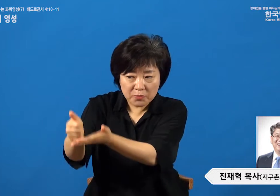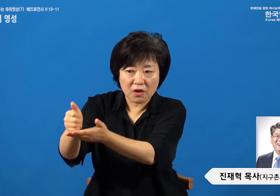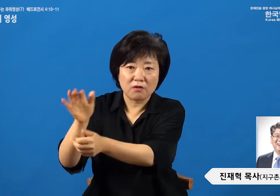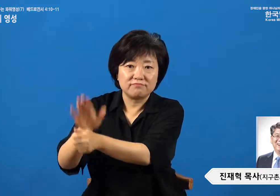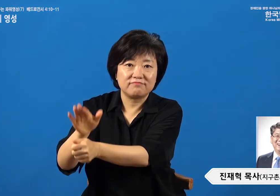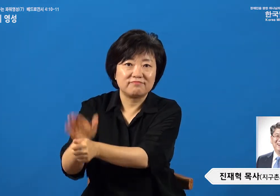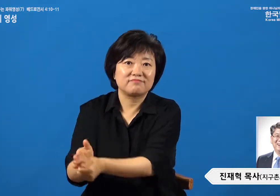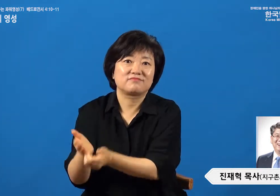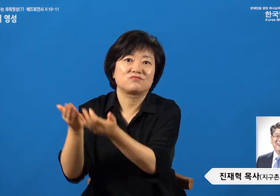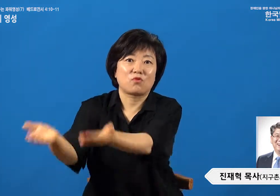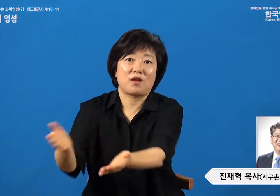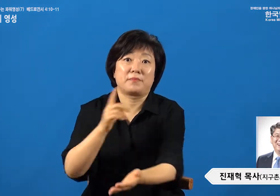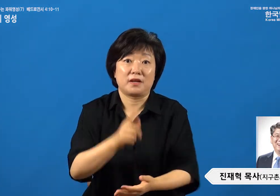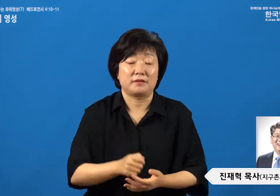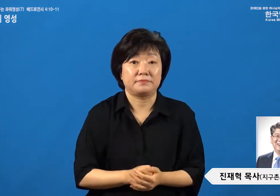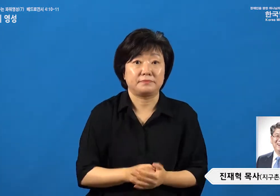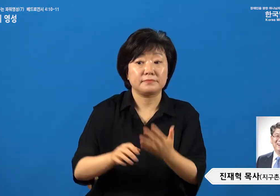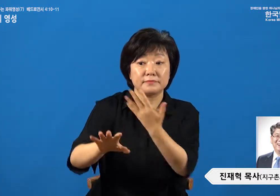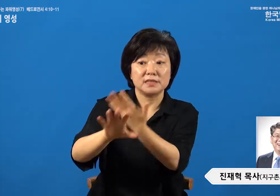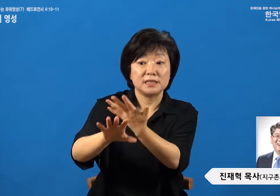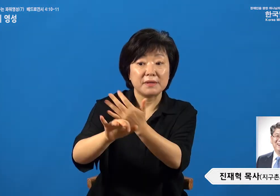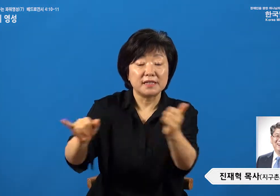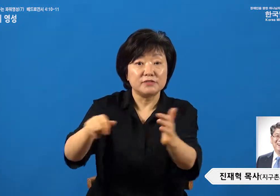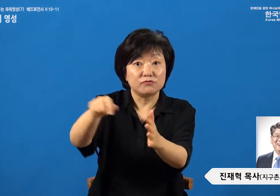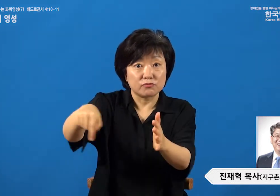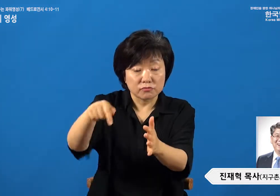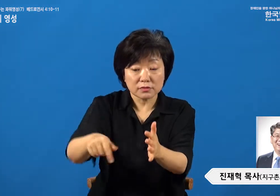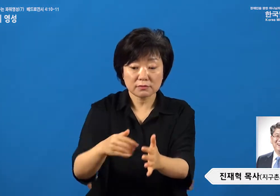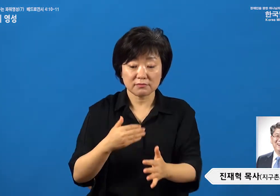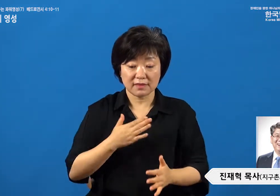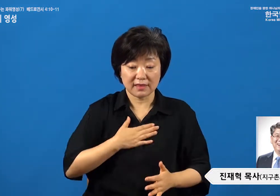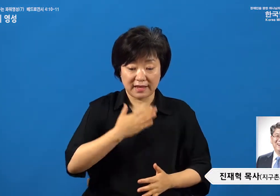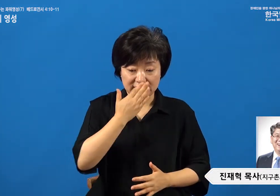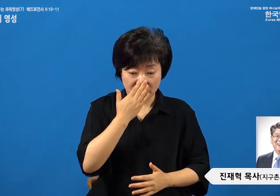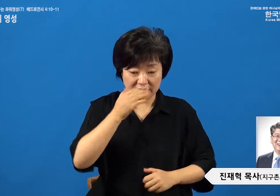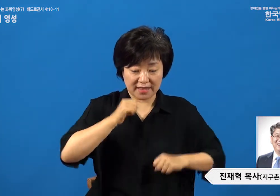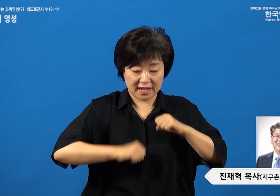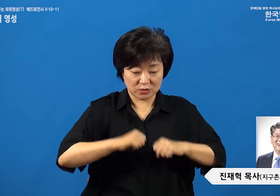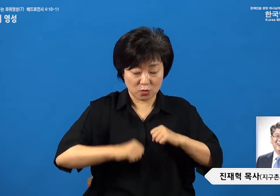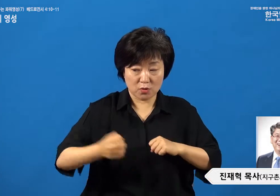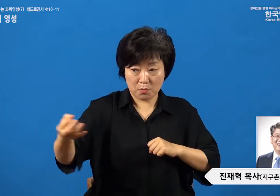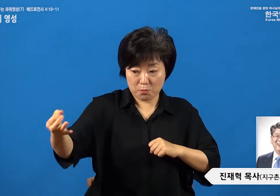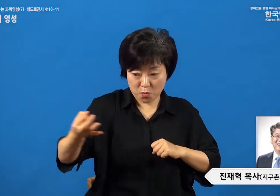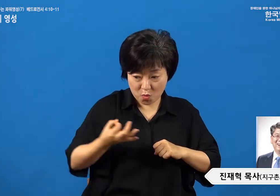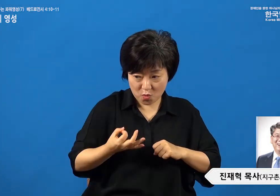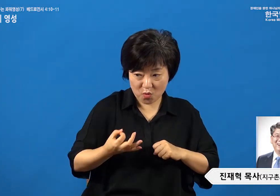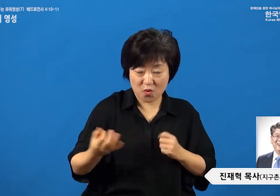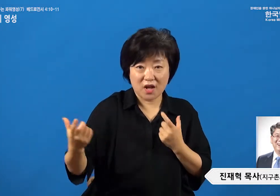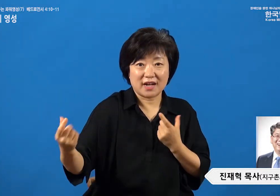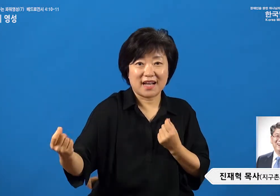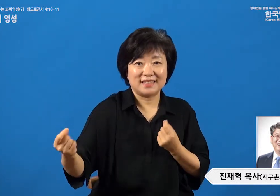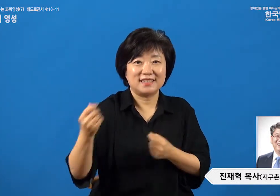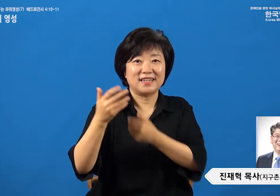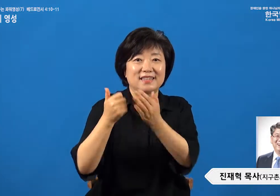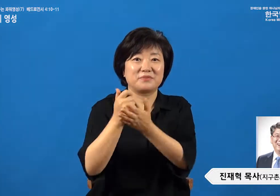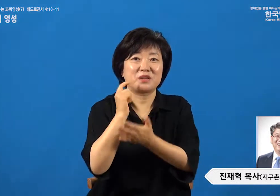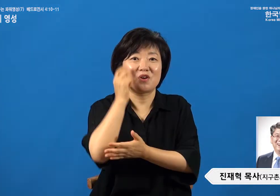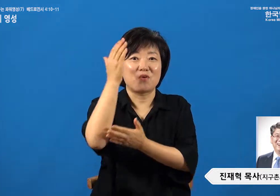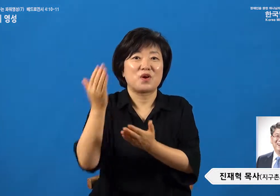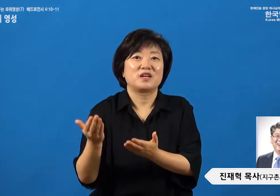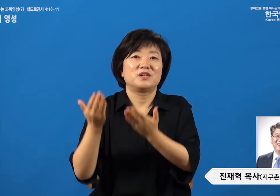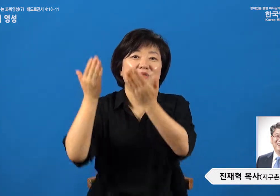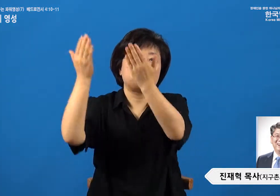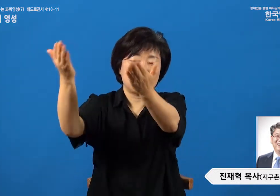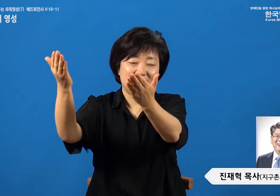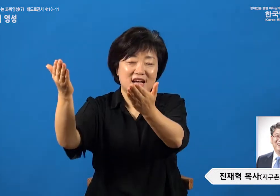섬겨야 한다라고 말씀하시며 이방인 중에서 선한 일을 보고 하나님께 영광을